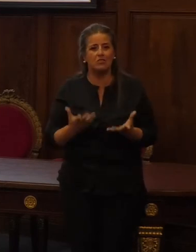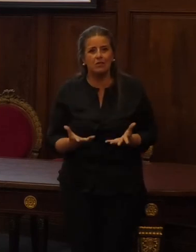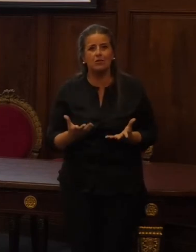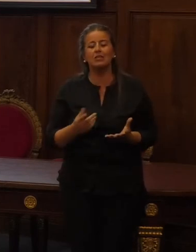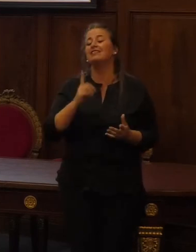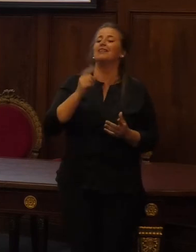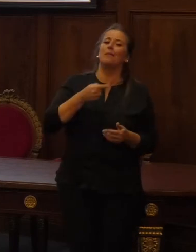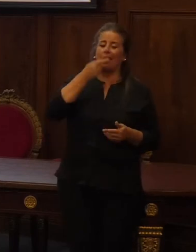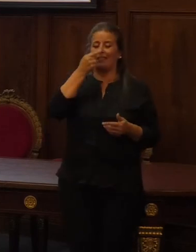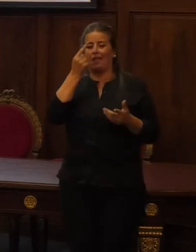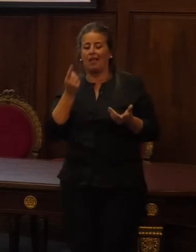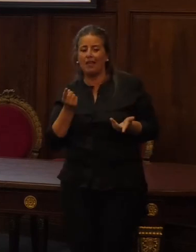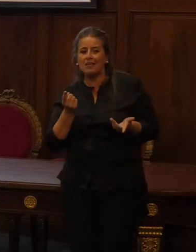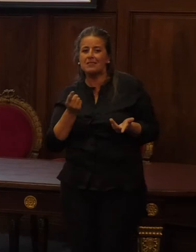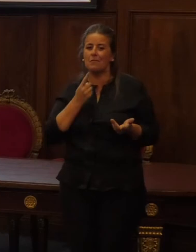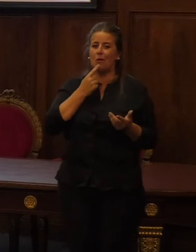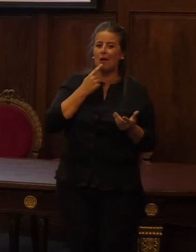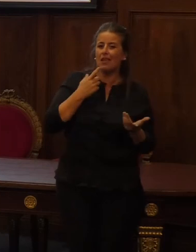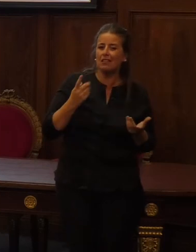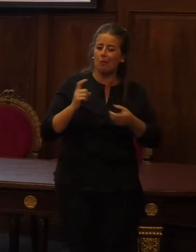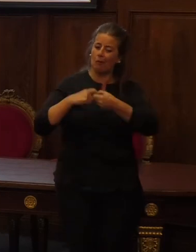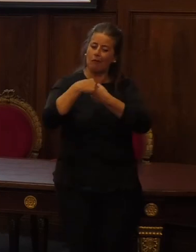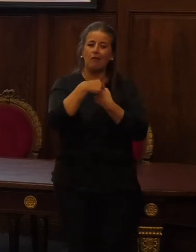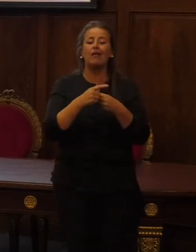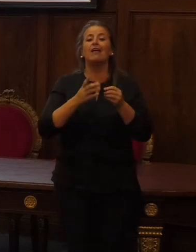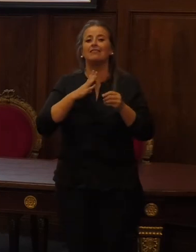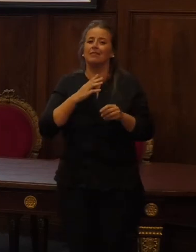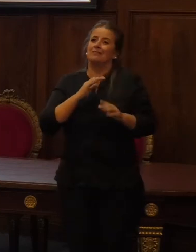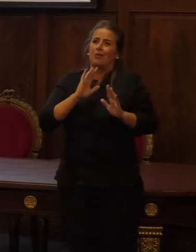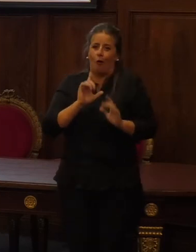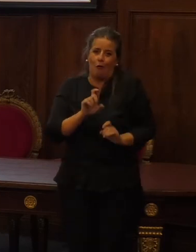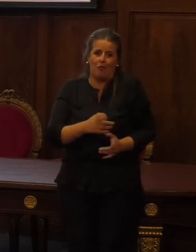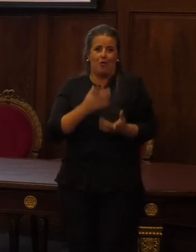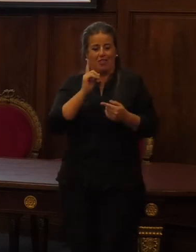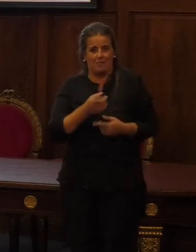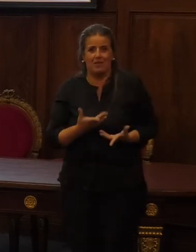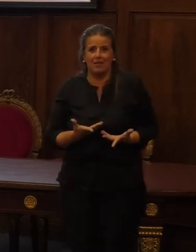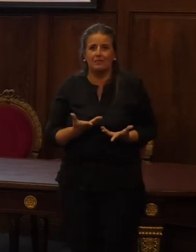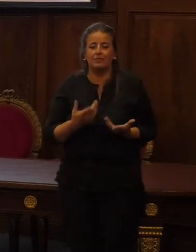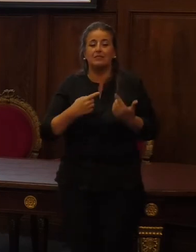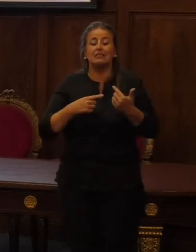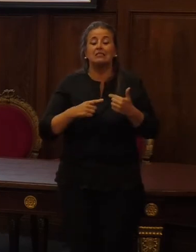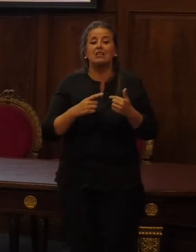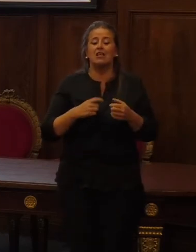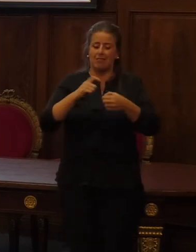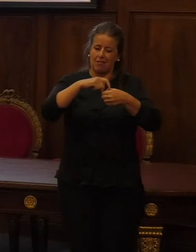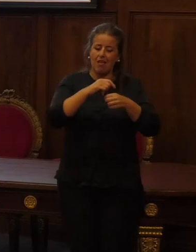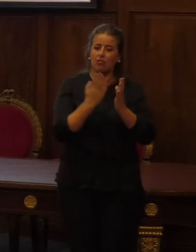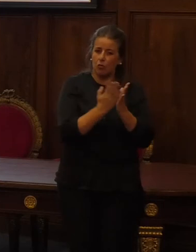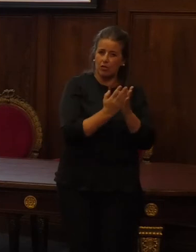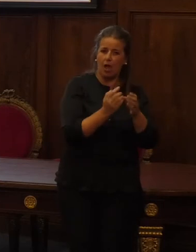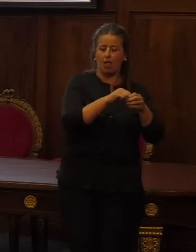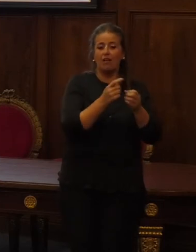para los intereses políticos gremiales, ni decir, podíamos tener, en este caso, en mi tiempo, un gremio estudiantil de